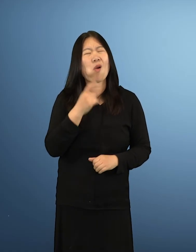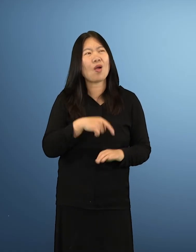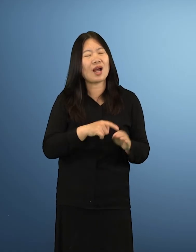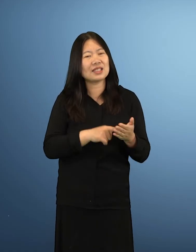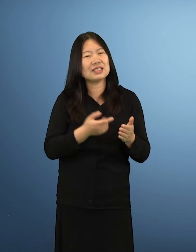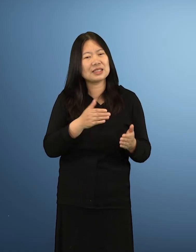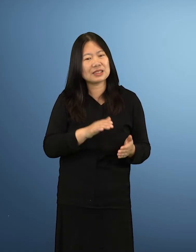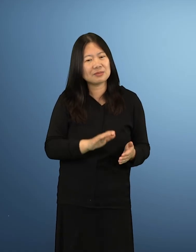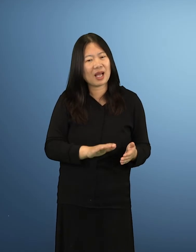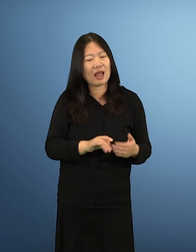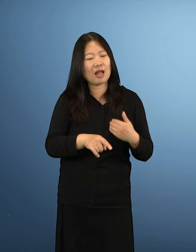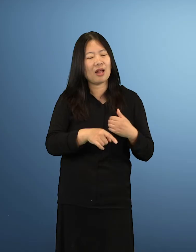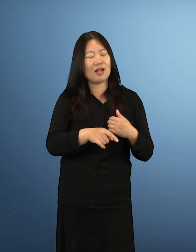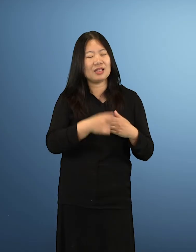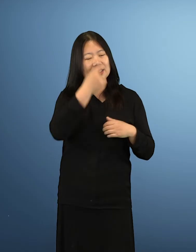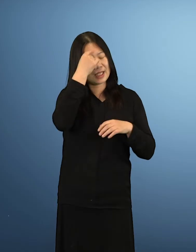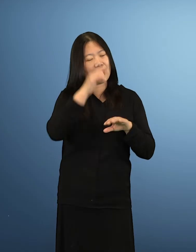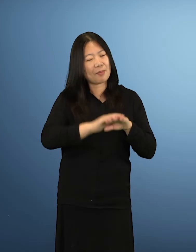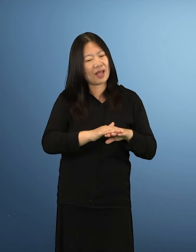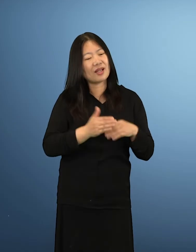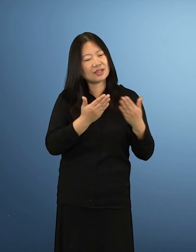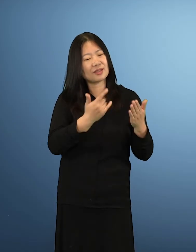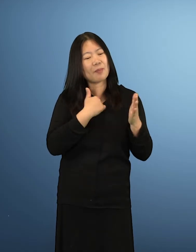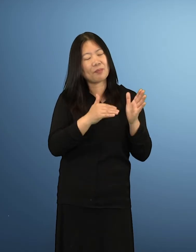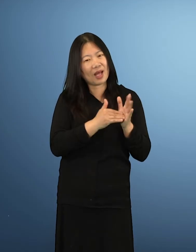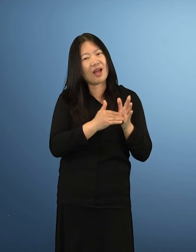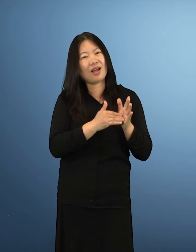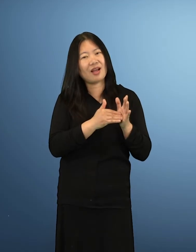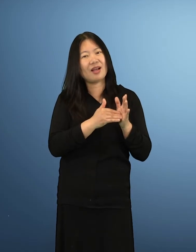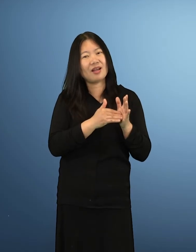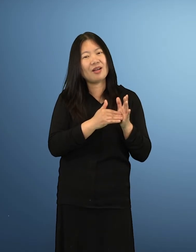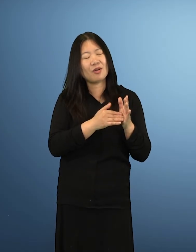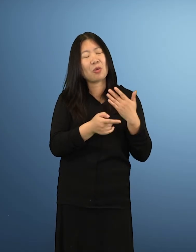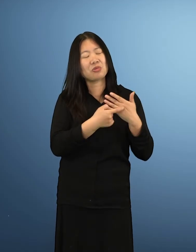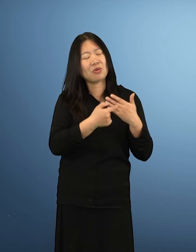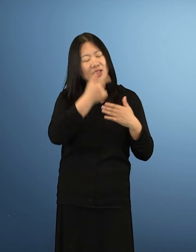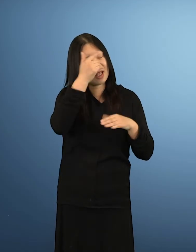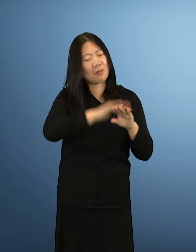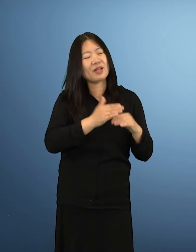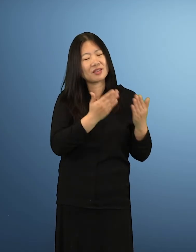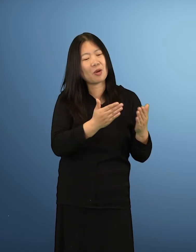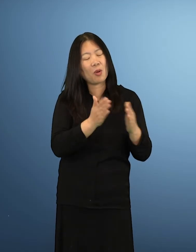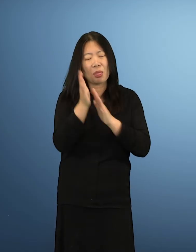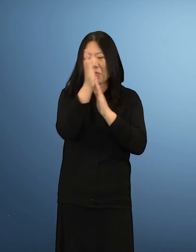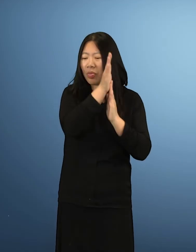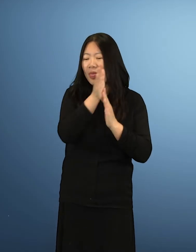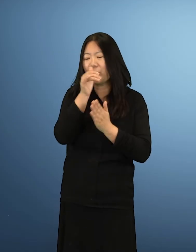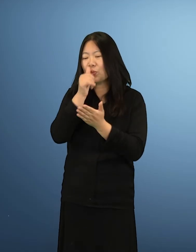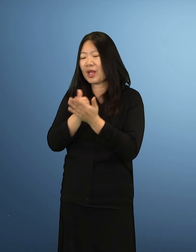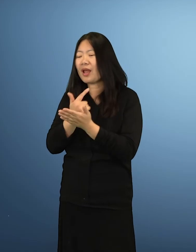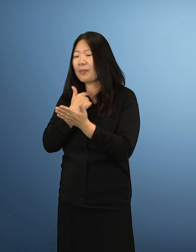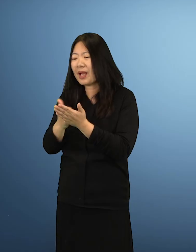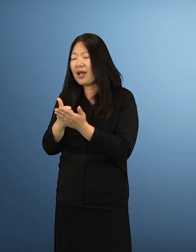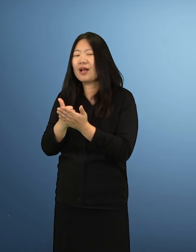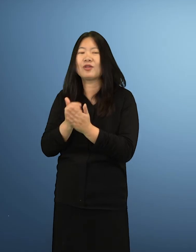형식적인 예배는 드렸어요. 아무리 타락을 했어도. 그런데